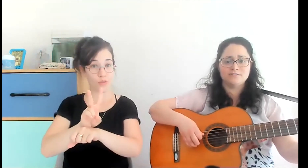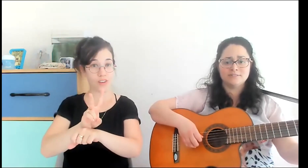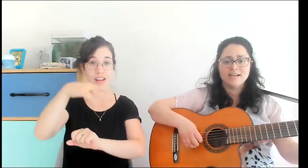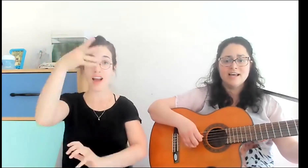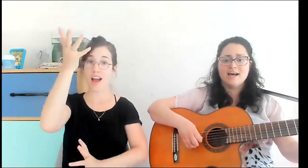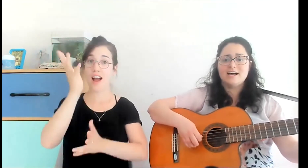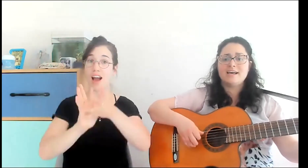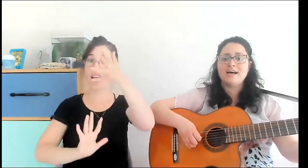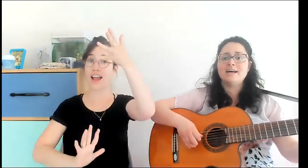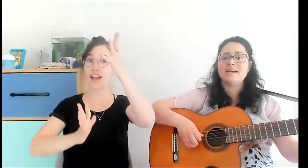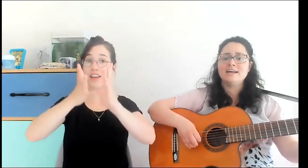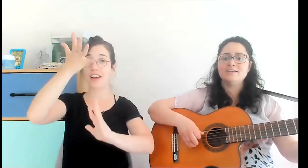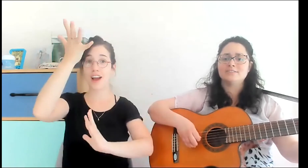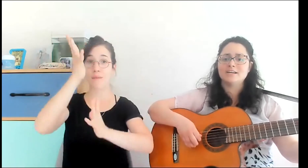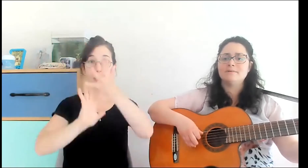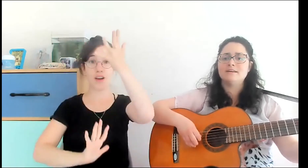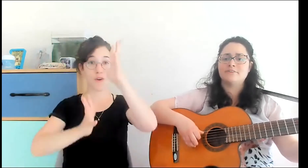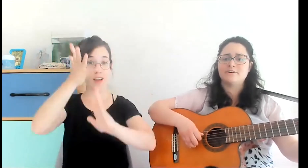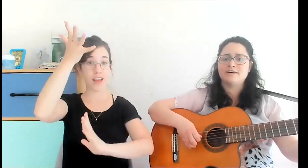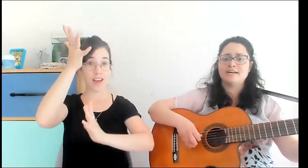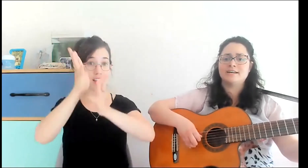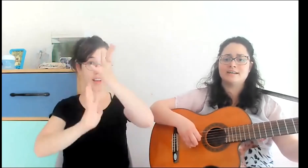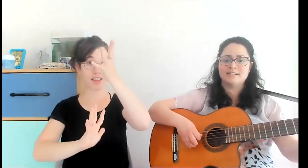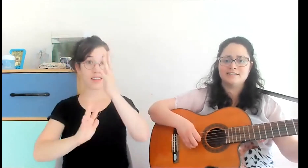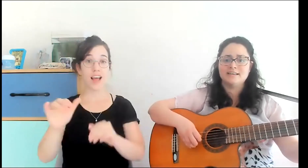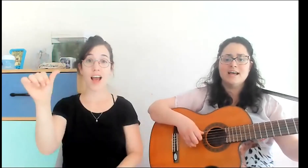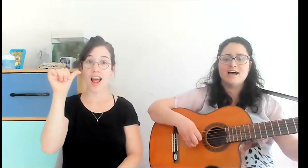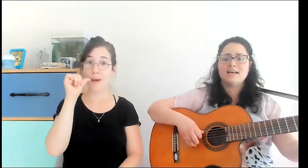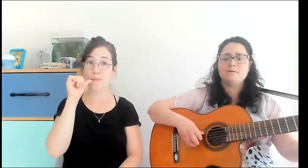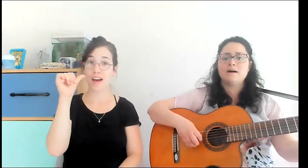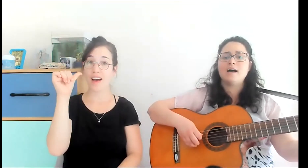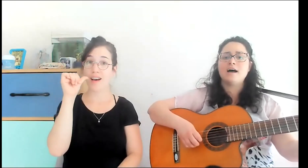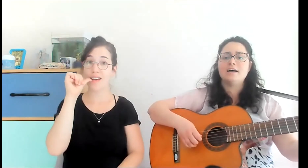הטוב. על האש המבוערת, על המים